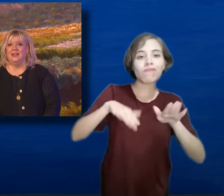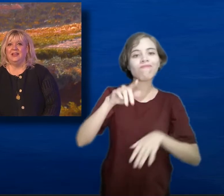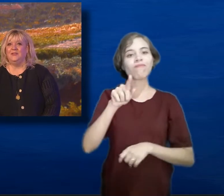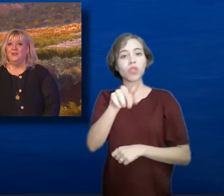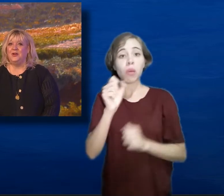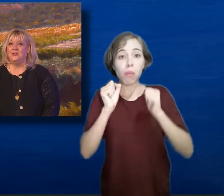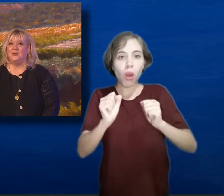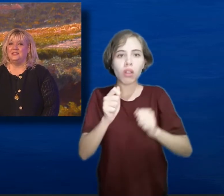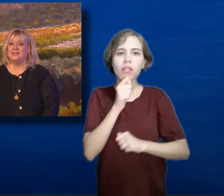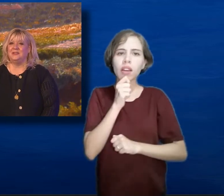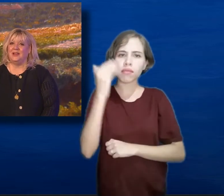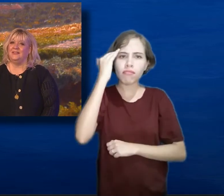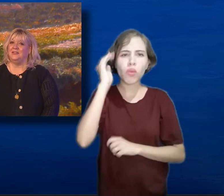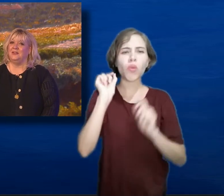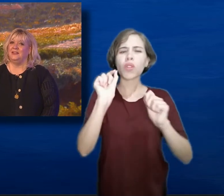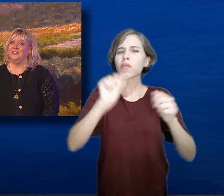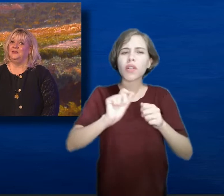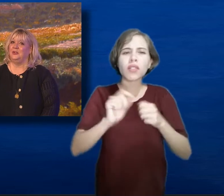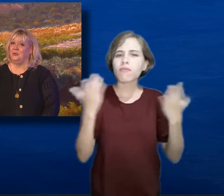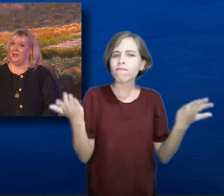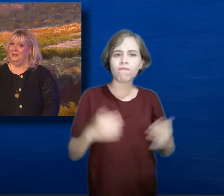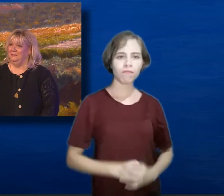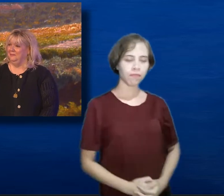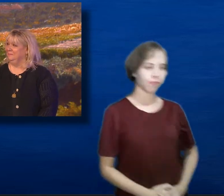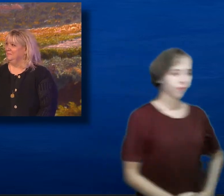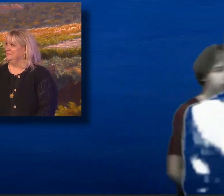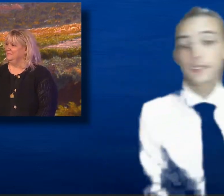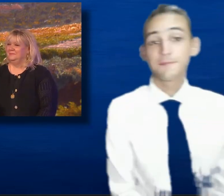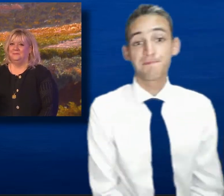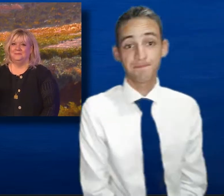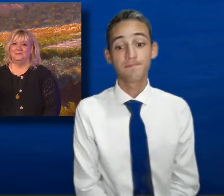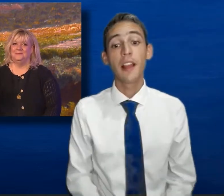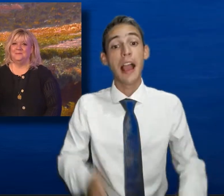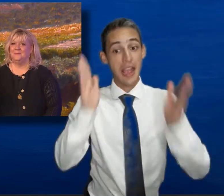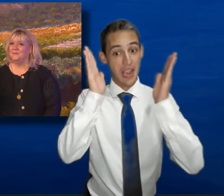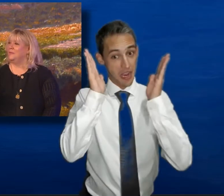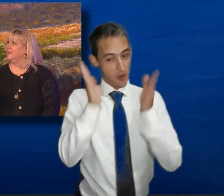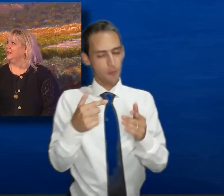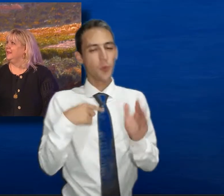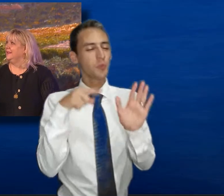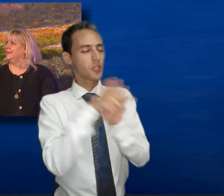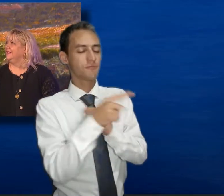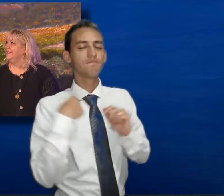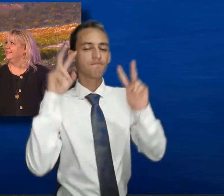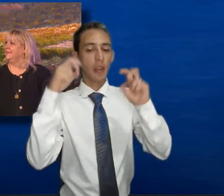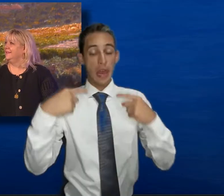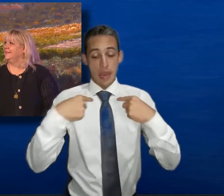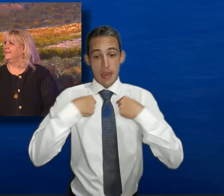nos seus esforços atuais. Às vezes você pode estar ainda entendendo o que